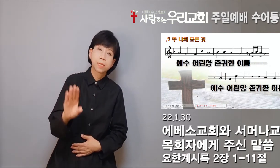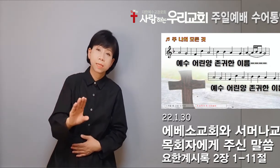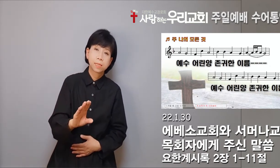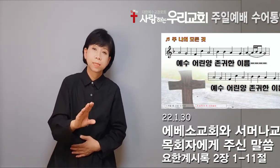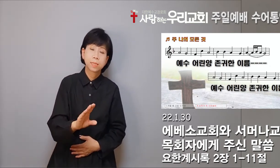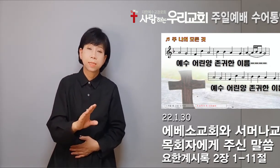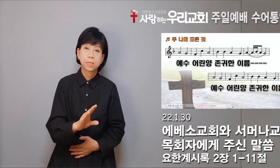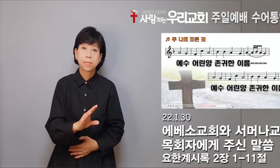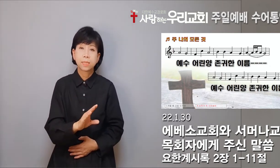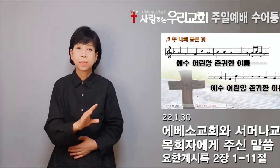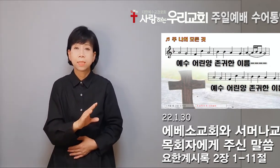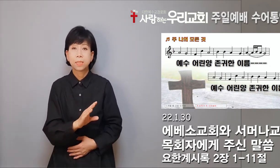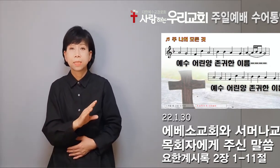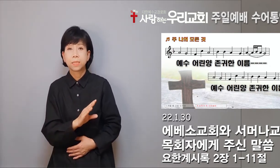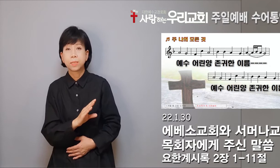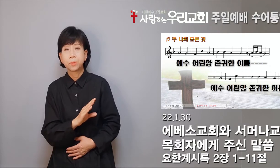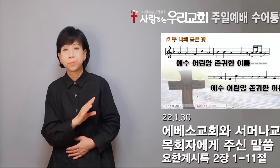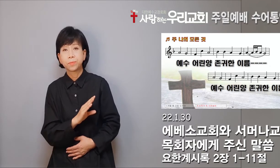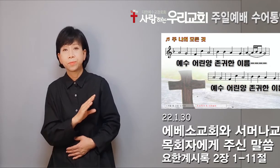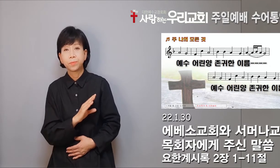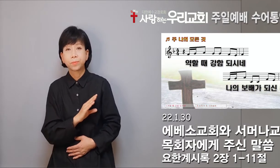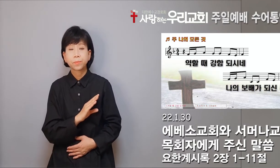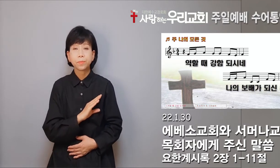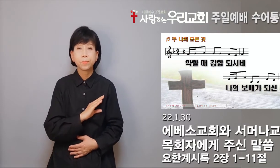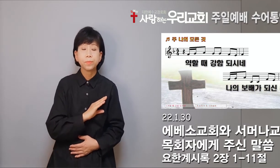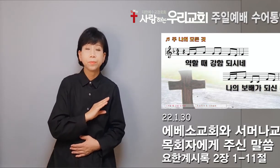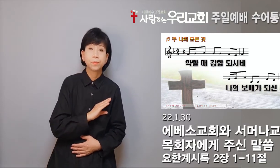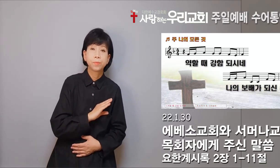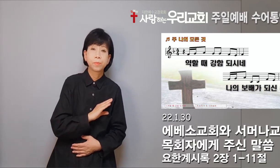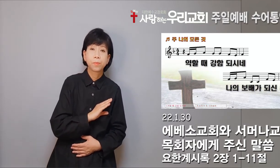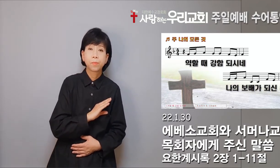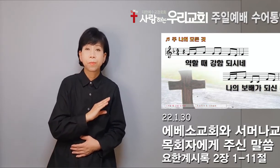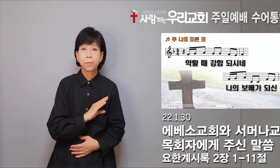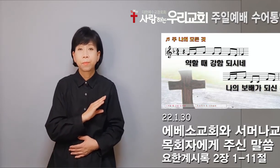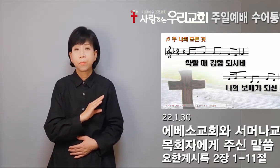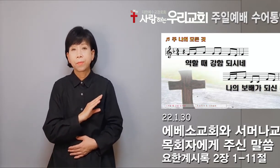존귀하니 약할 때 강함 대신에